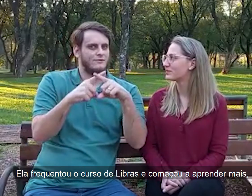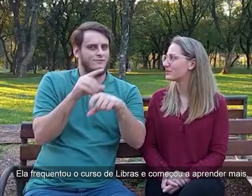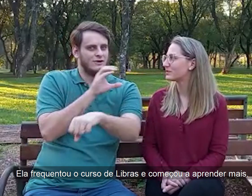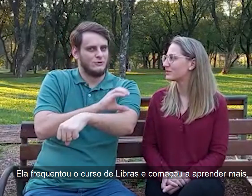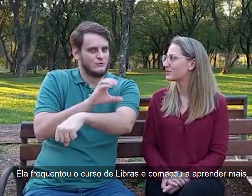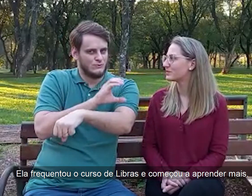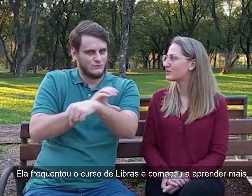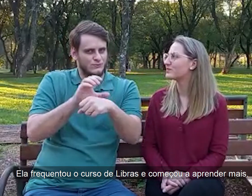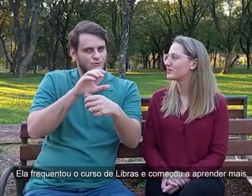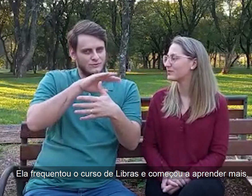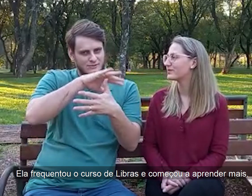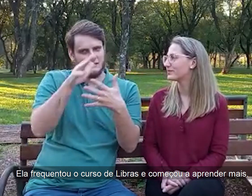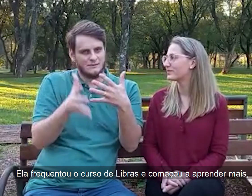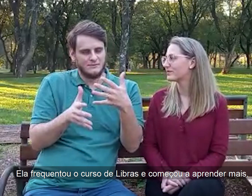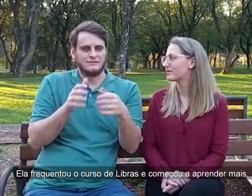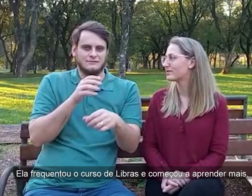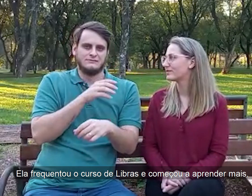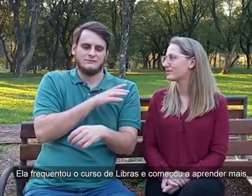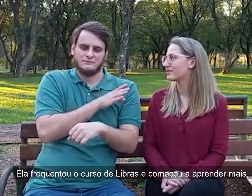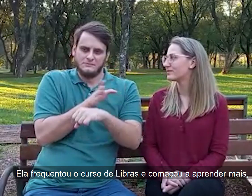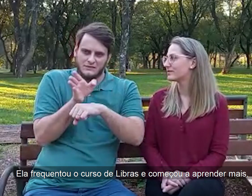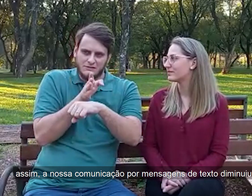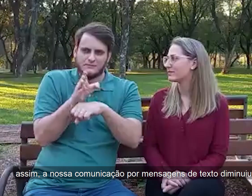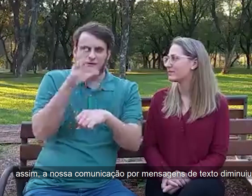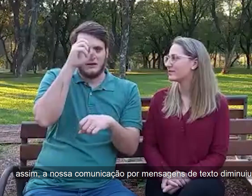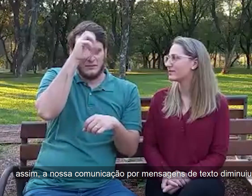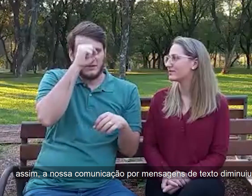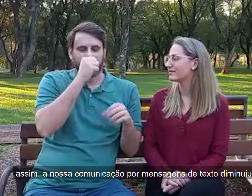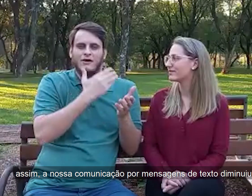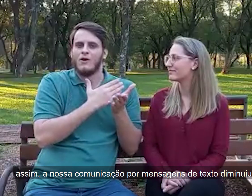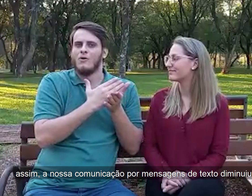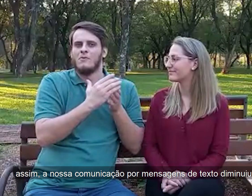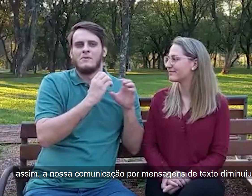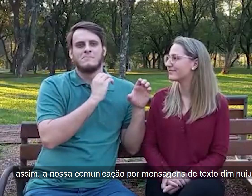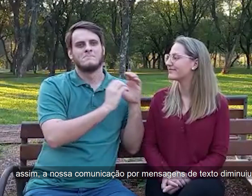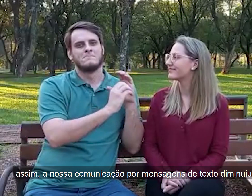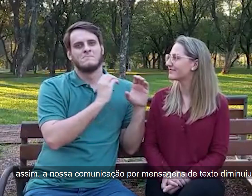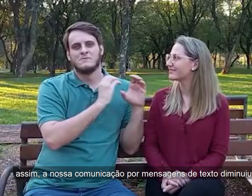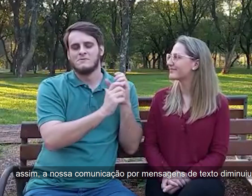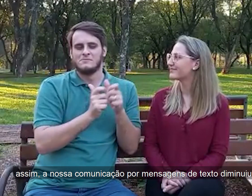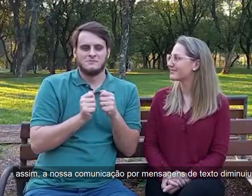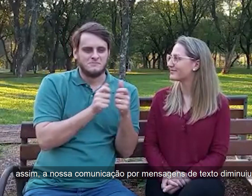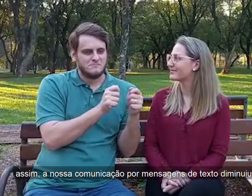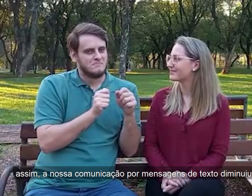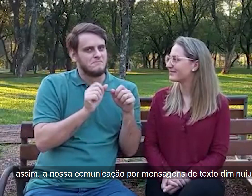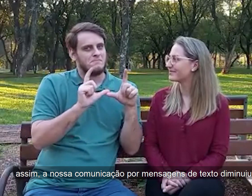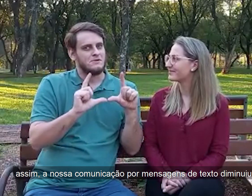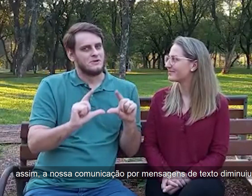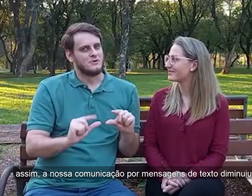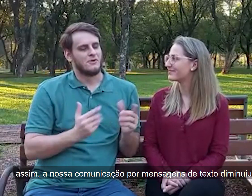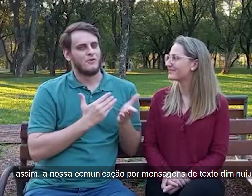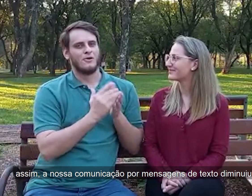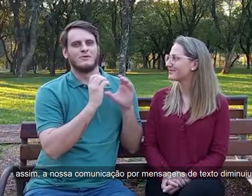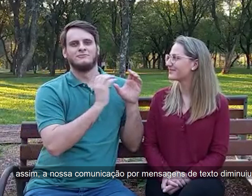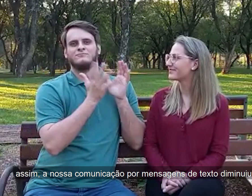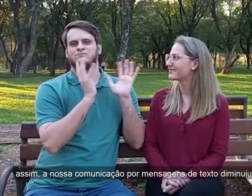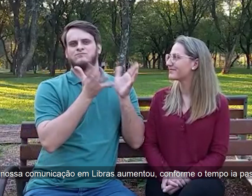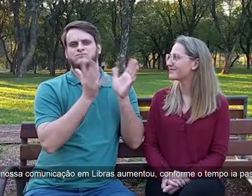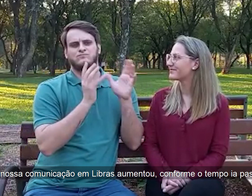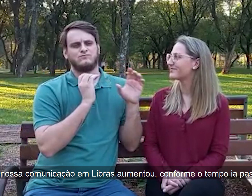o curso de Libras e começou a aprender mais. Assim a nossa comunicação por mensagem de texto diminuiu e a nossa